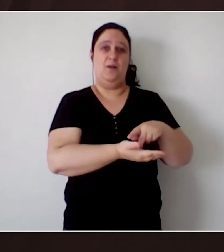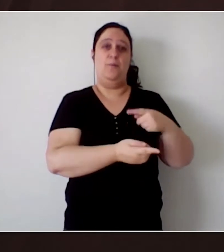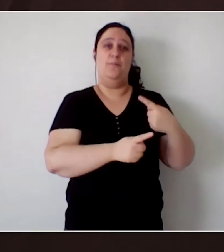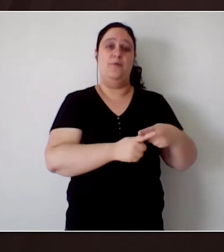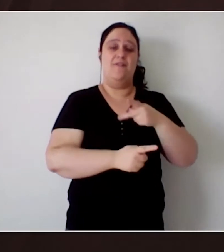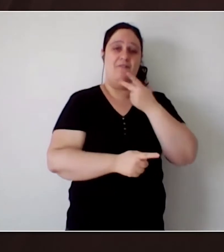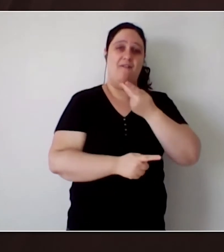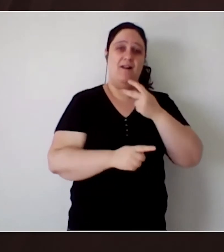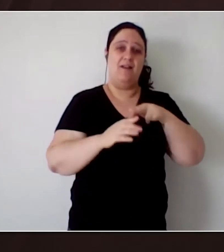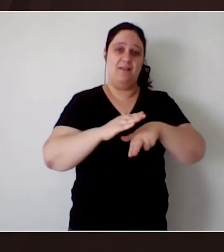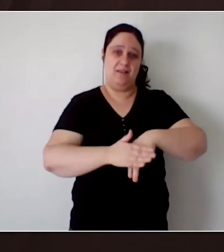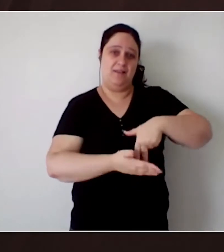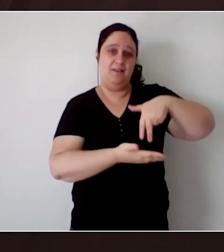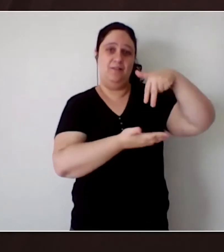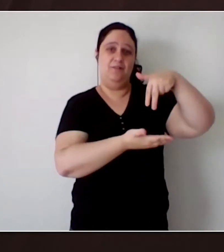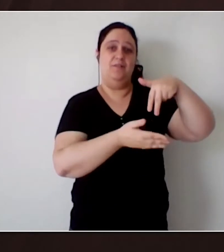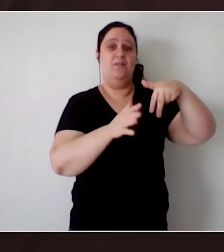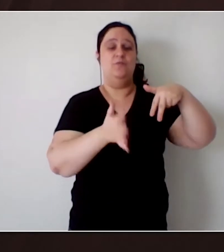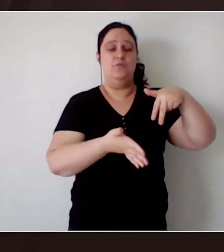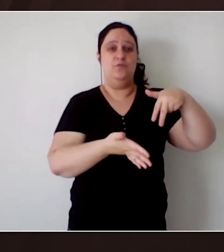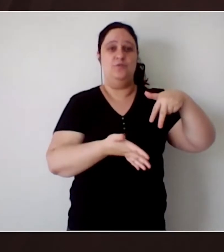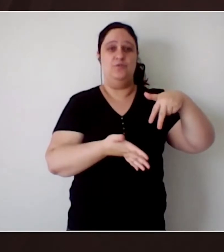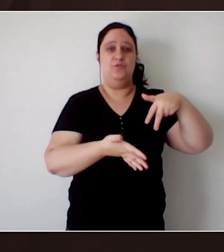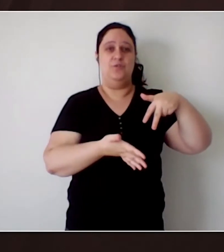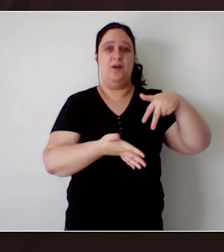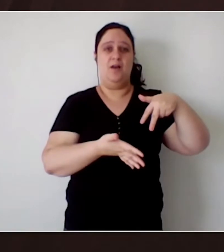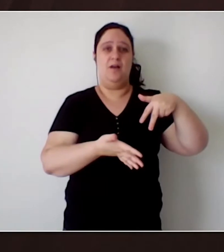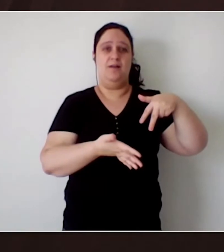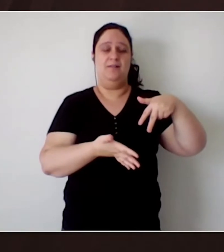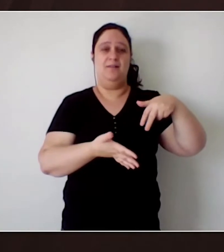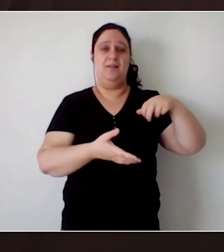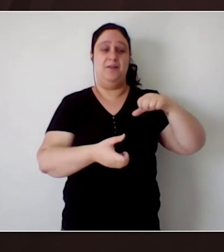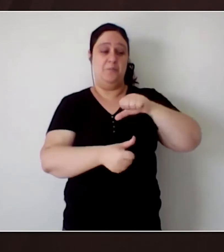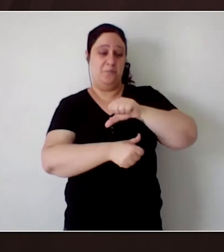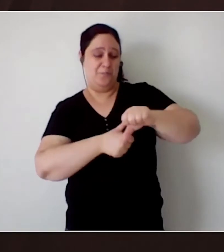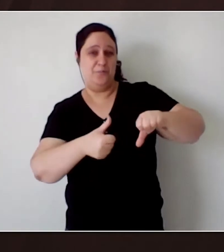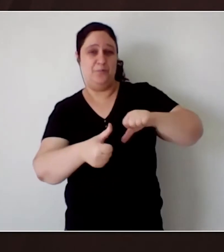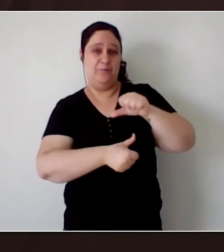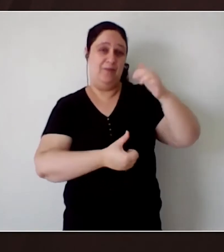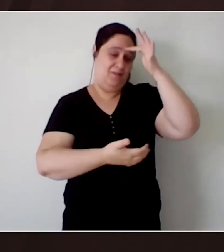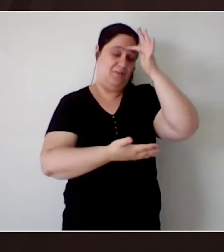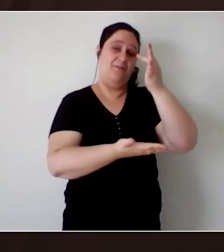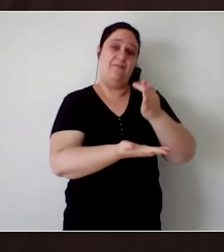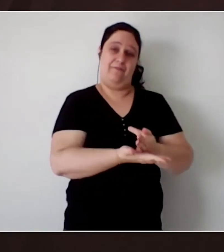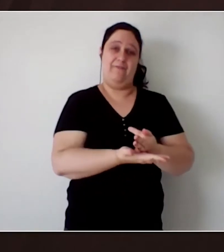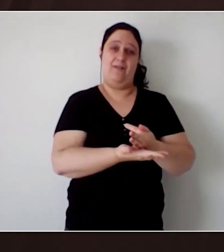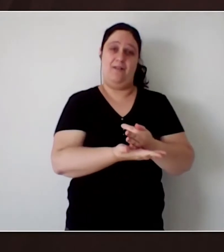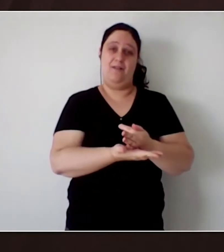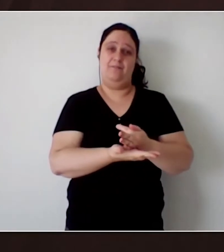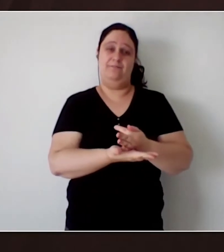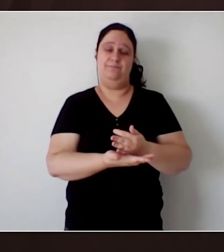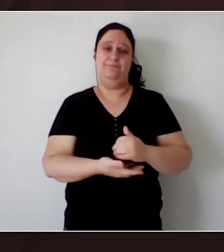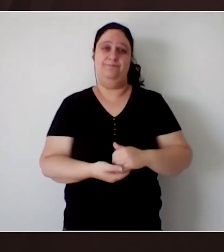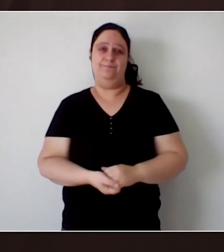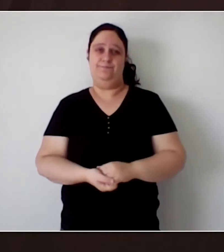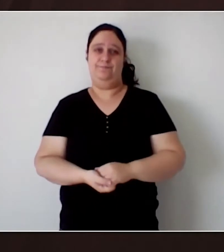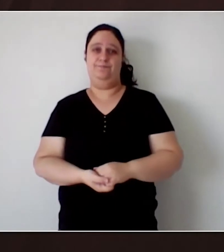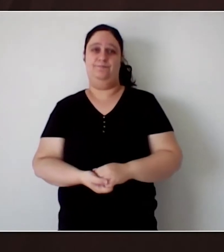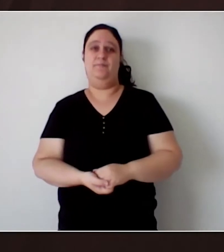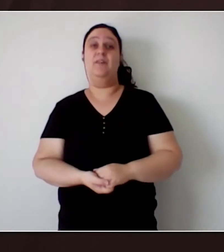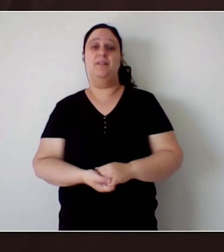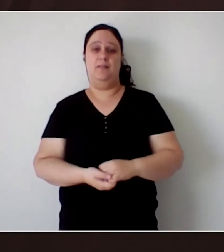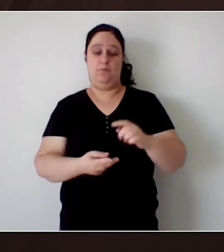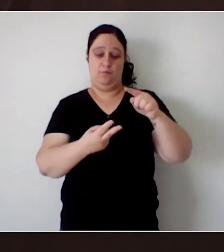estão pervertendo a fé a alguns. Irmãos, Himeneu e